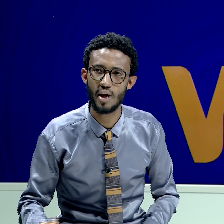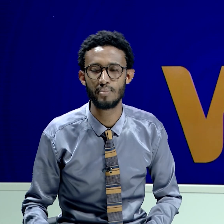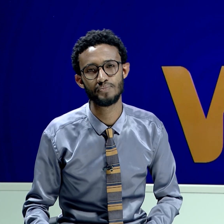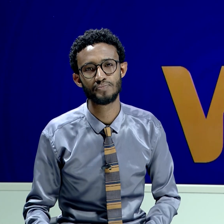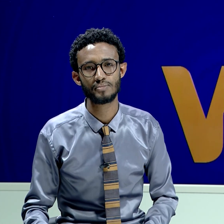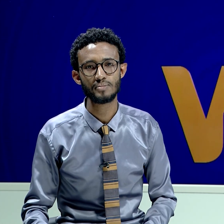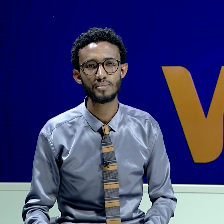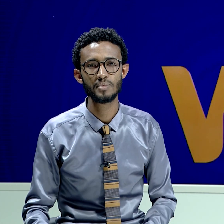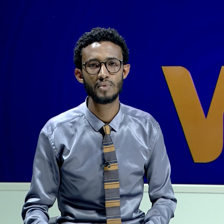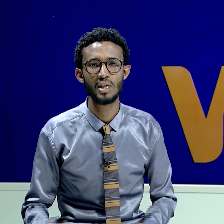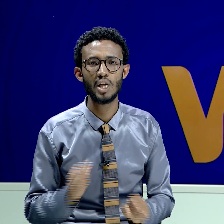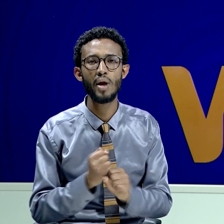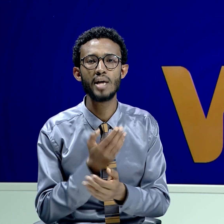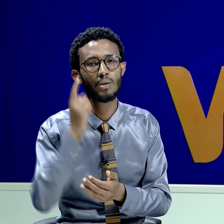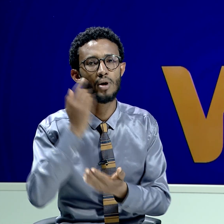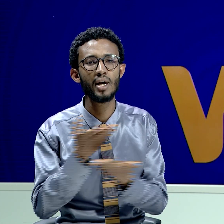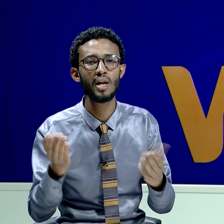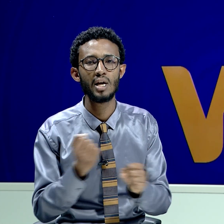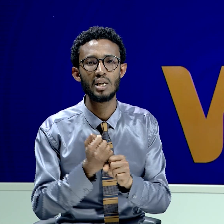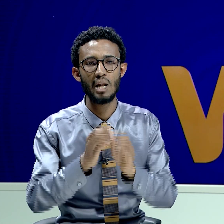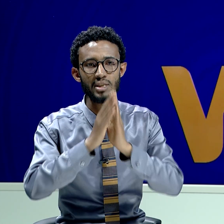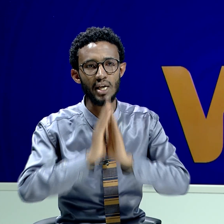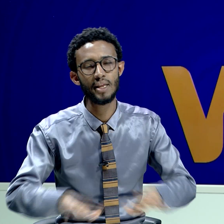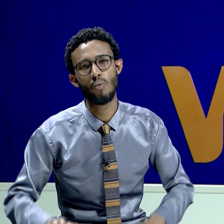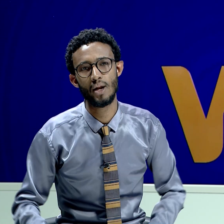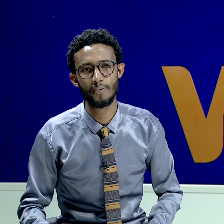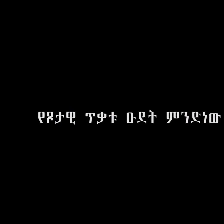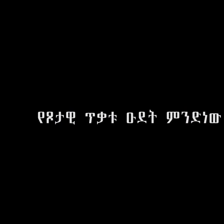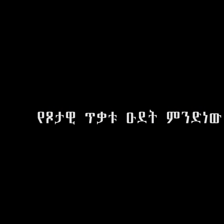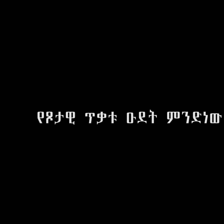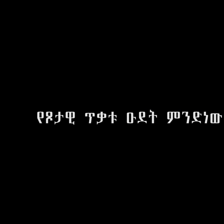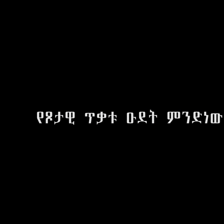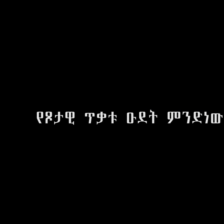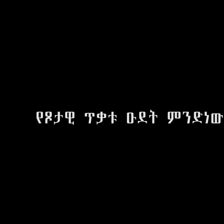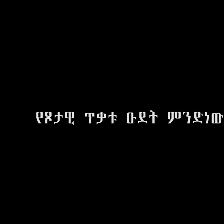ይቆርጣል ሰለው ላይ ሰቦን ነገር ለማሳይ ይተዋል